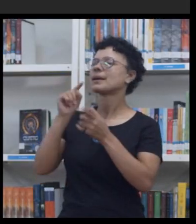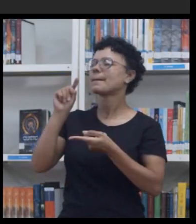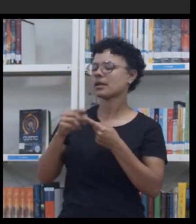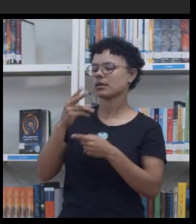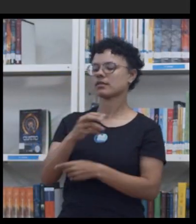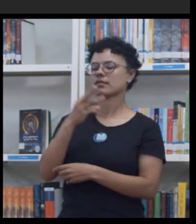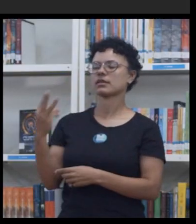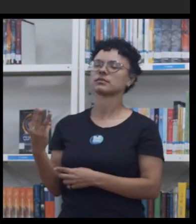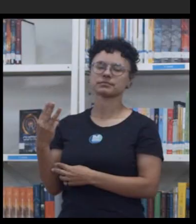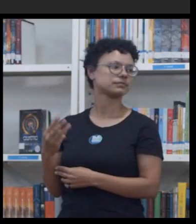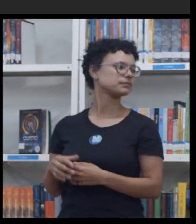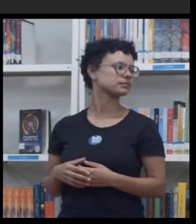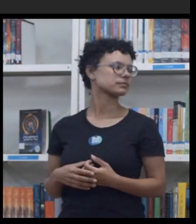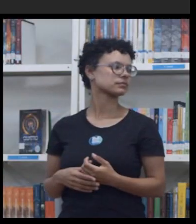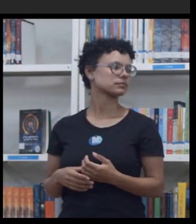2023, é